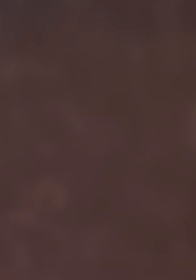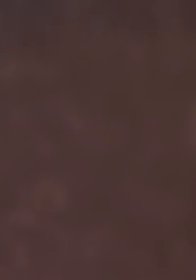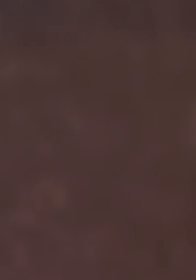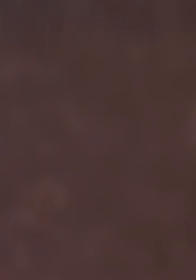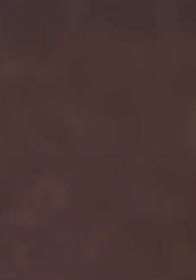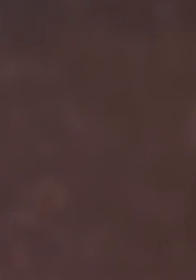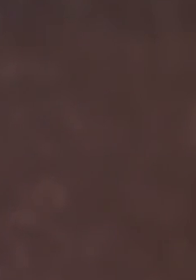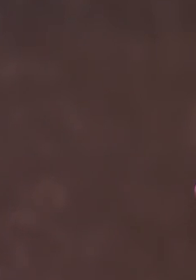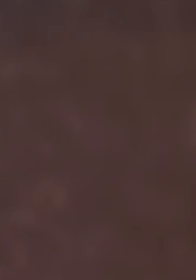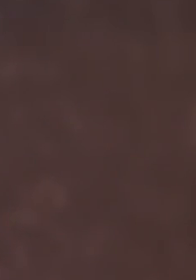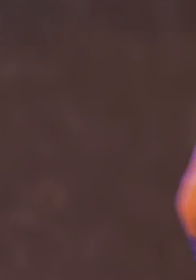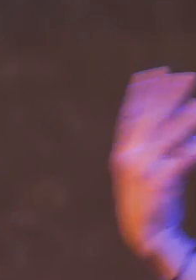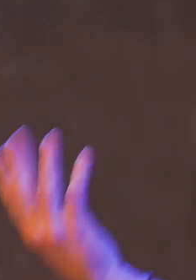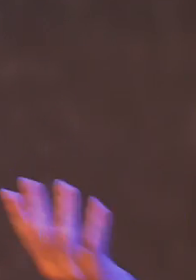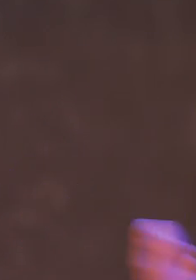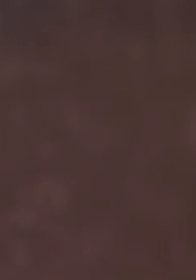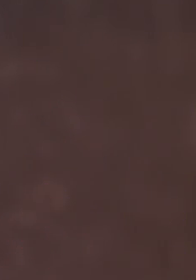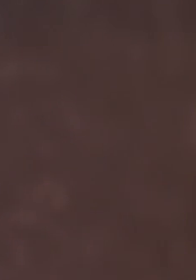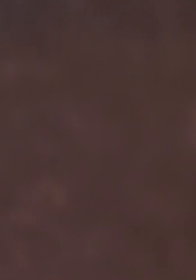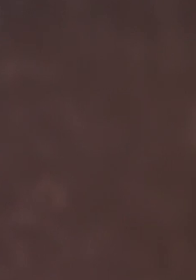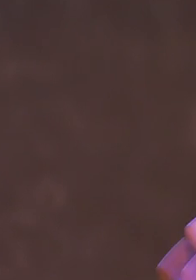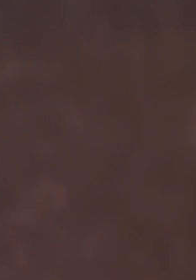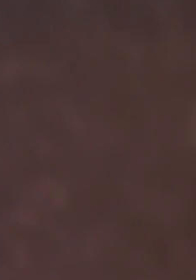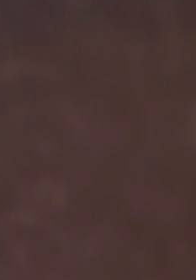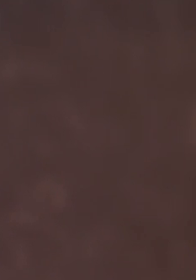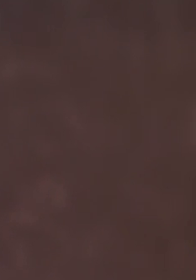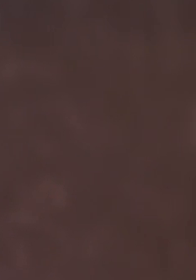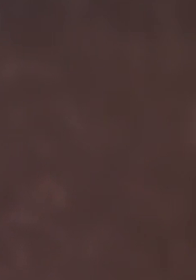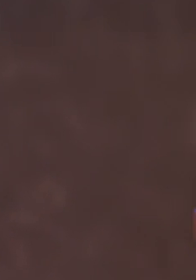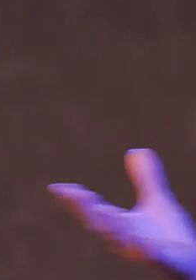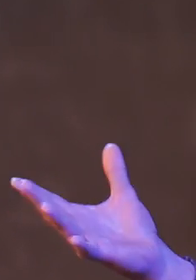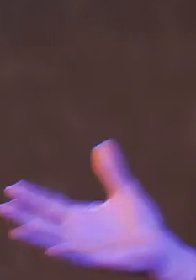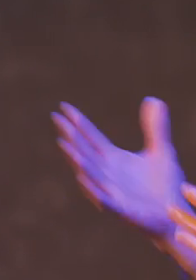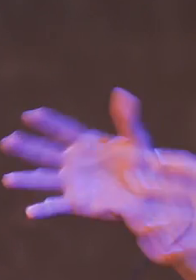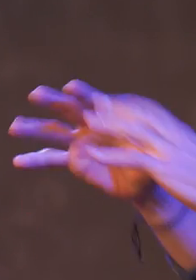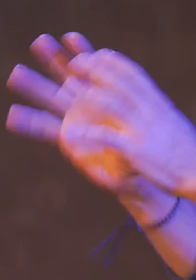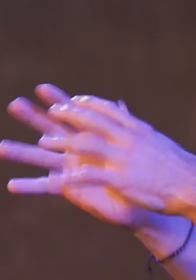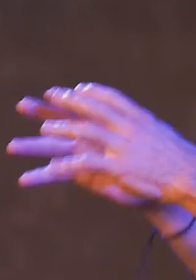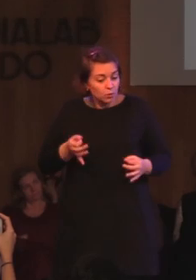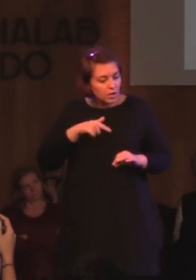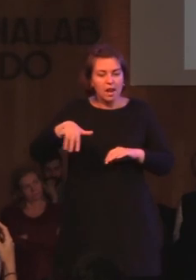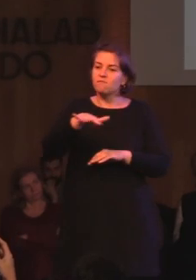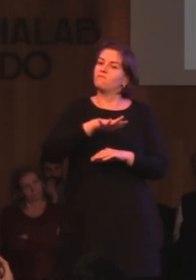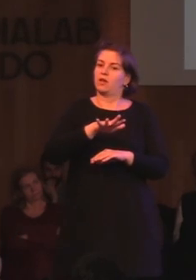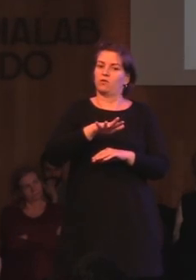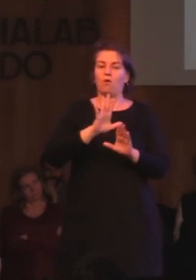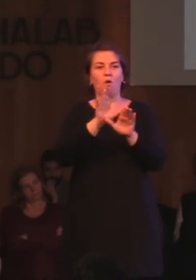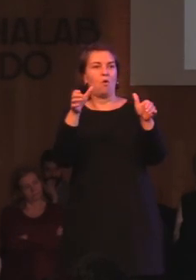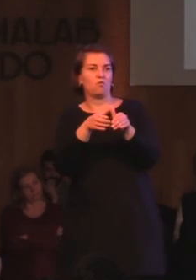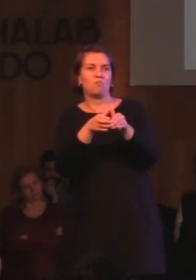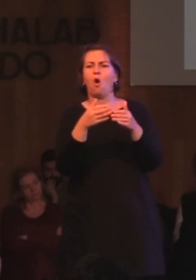colegio, que gestionaran una biblioteca que estaría abierta al barrio. Al mismo tiempo, seguro que en vuestro barrio hay grupos de chavales que se reúnen a